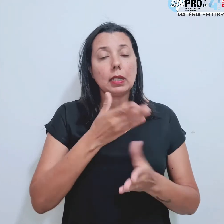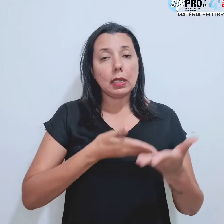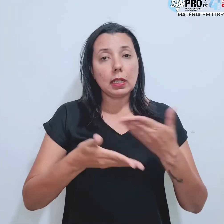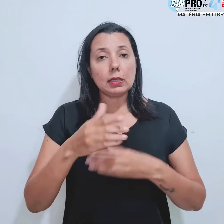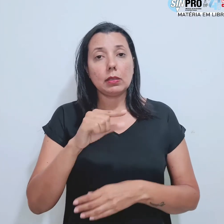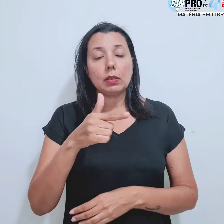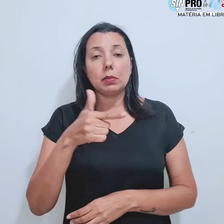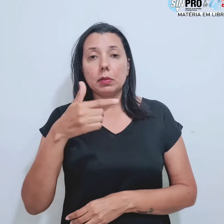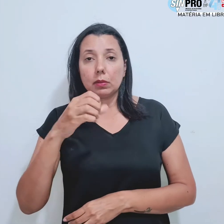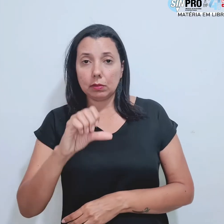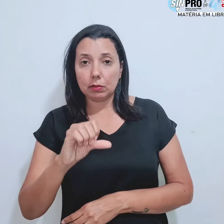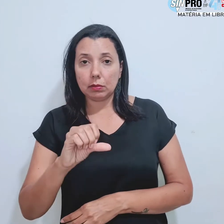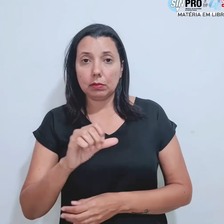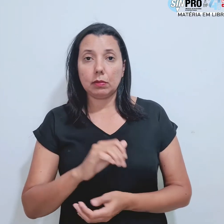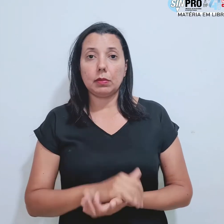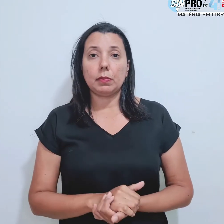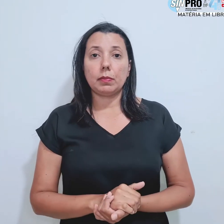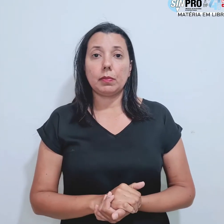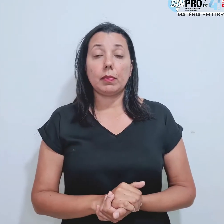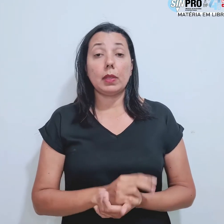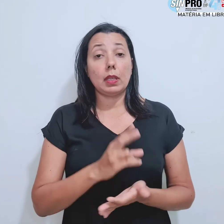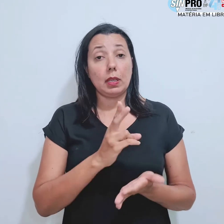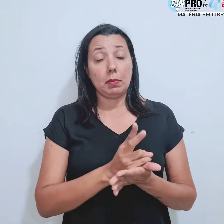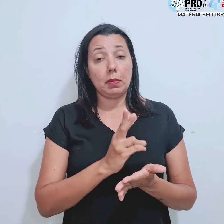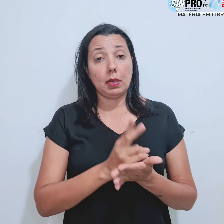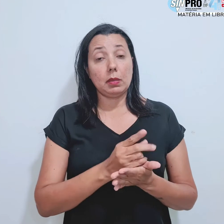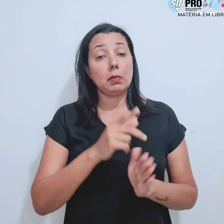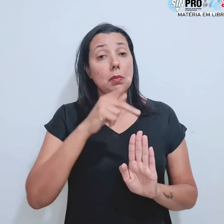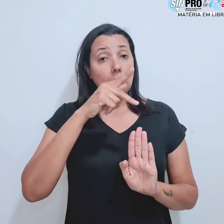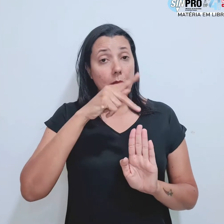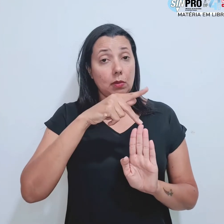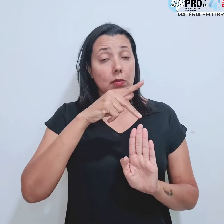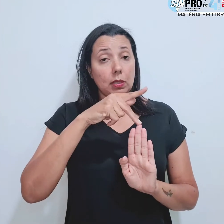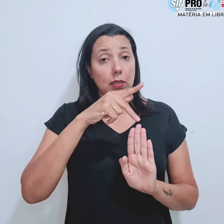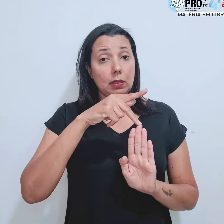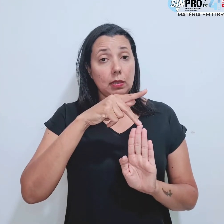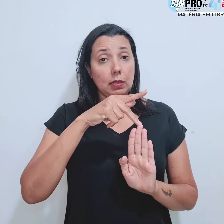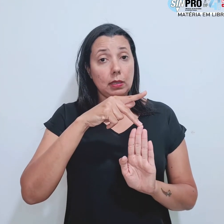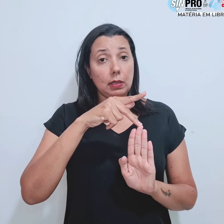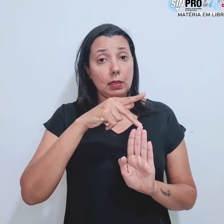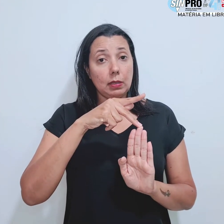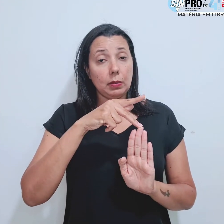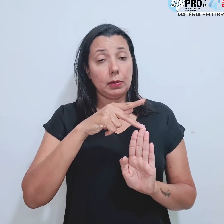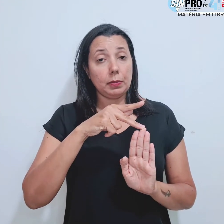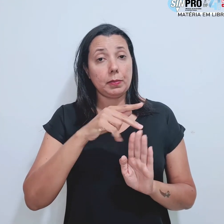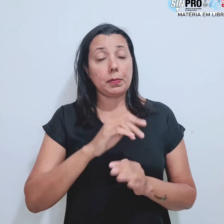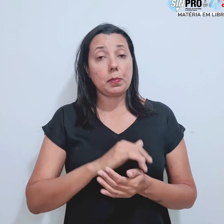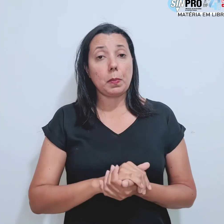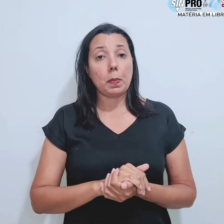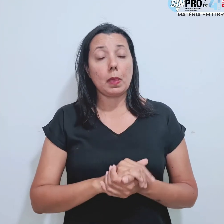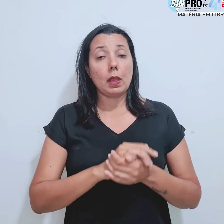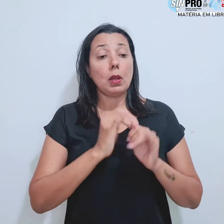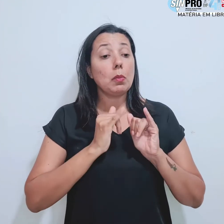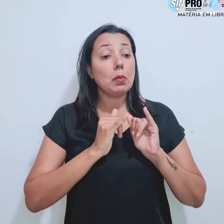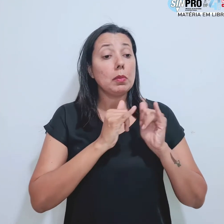a 2019. Por meio de uma portaria interministerial publicada no